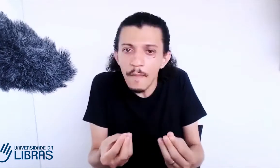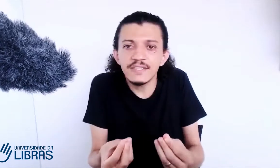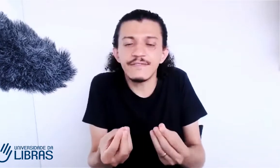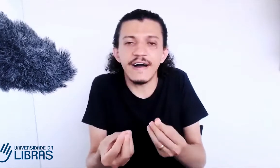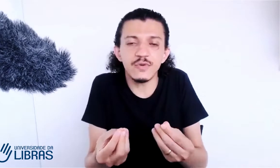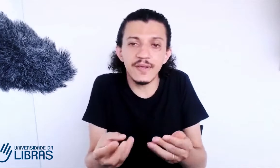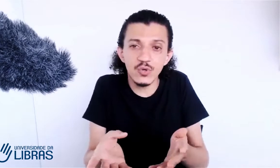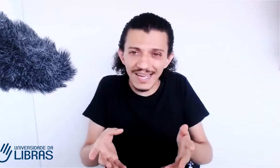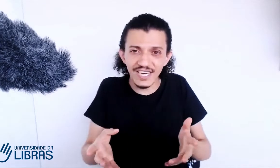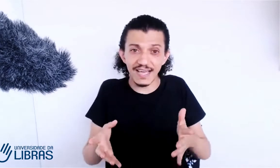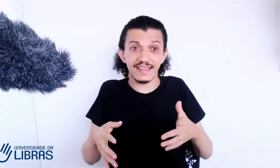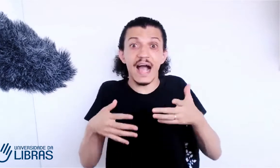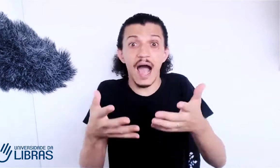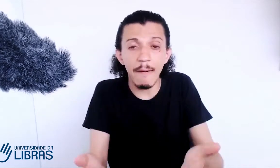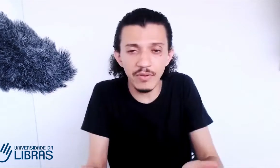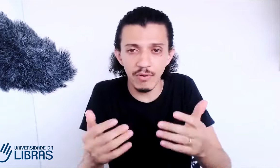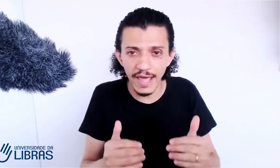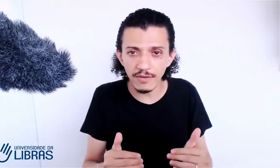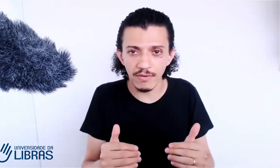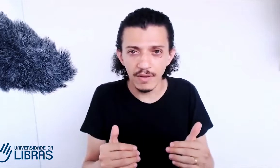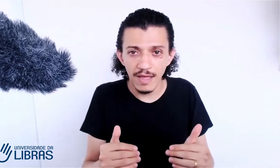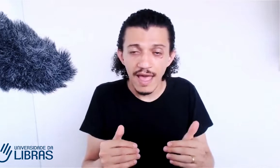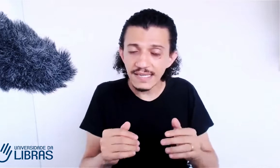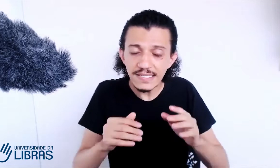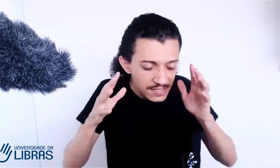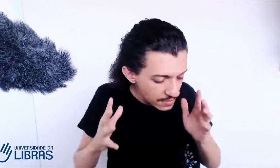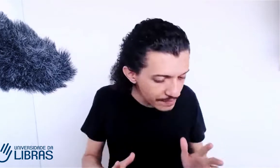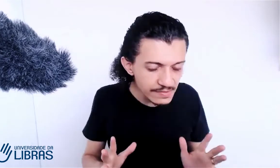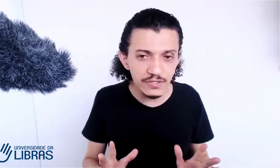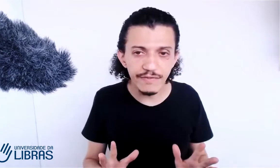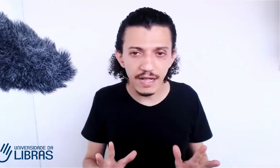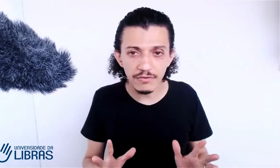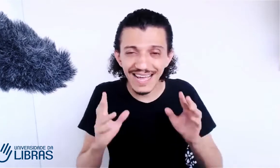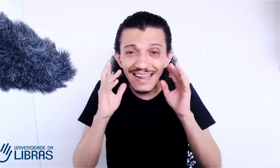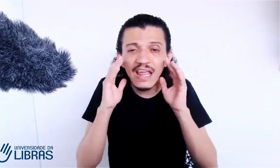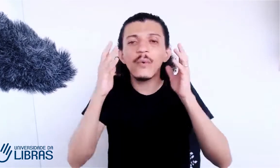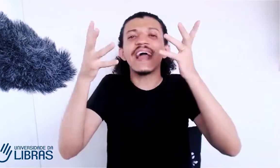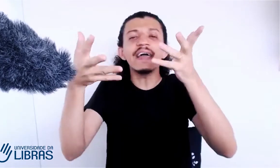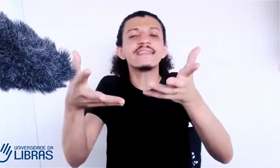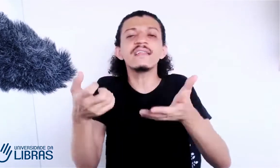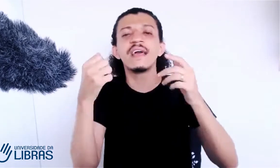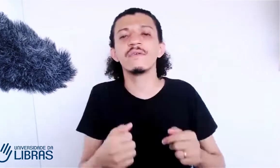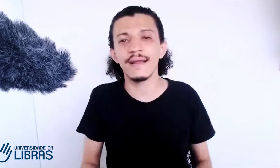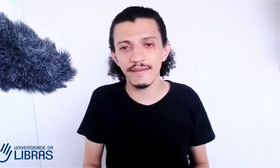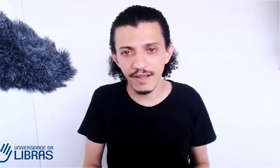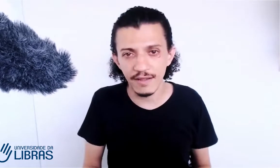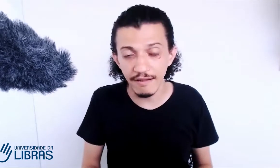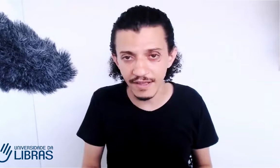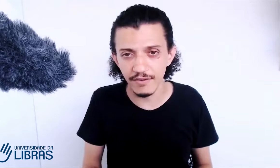realmente faz uma pessoa achar que está rápido ou lento é simplesmente o fato de que ela não está entendendo o que ela está falando, está vendo.